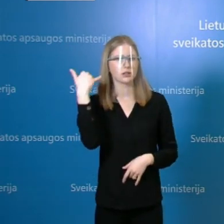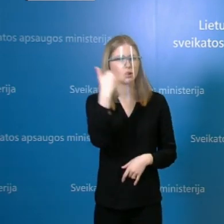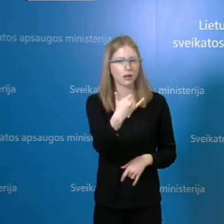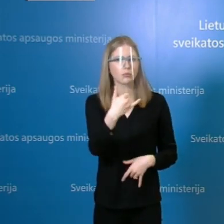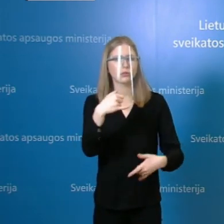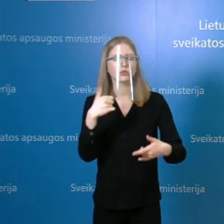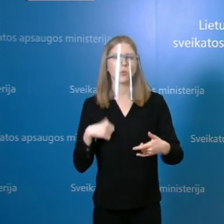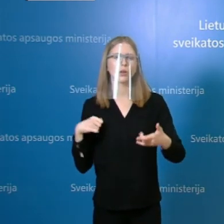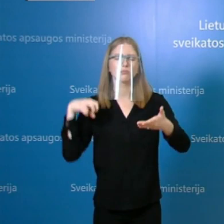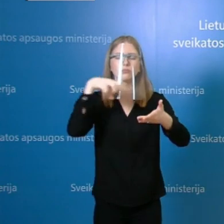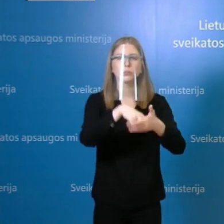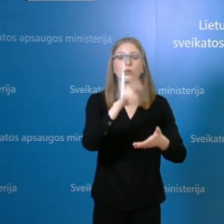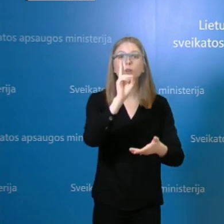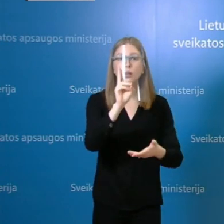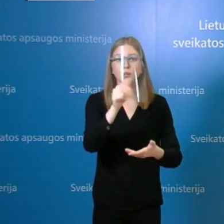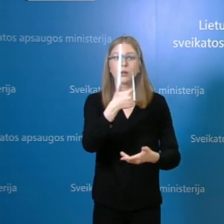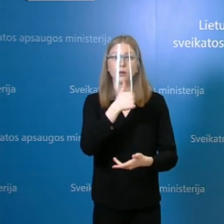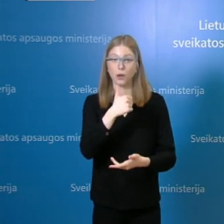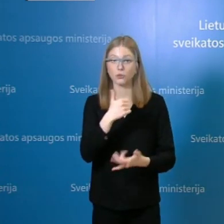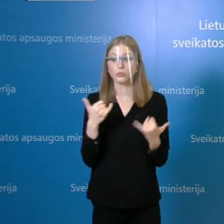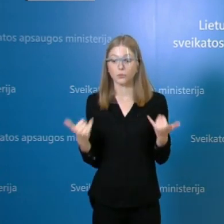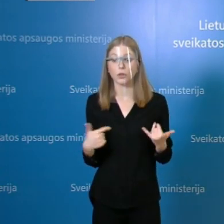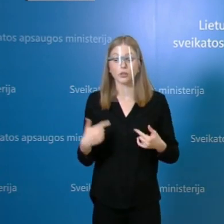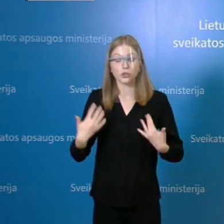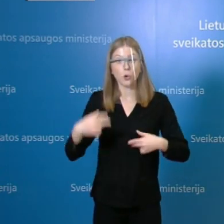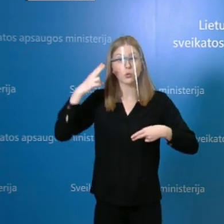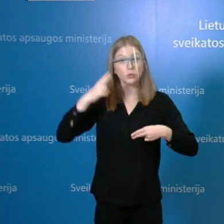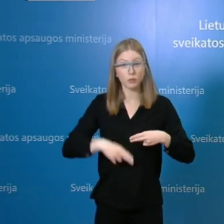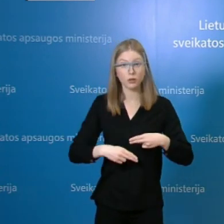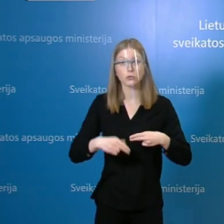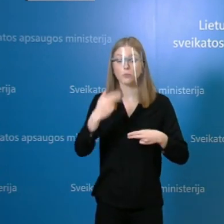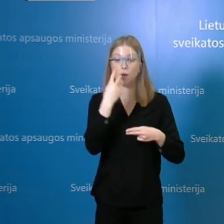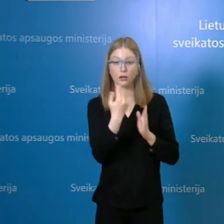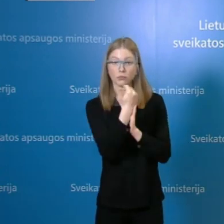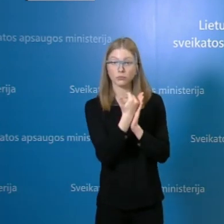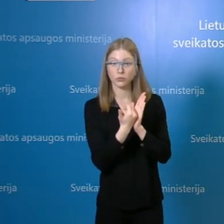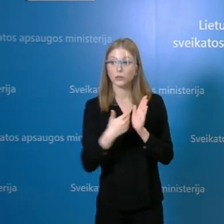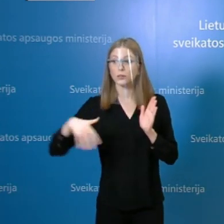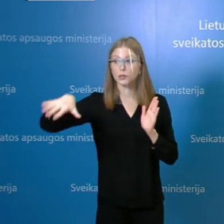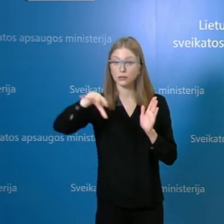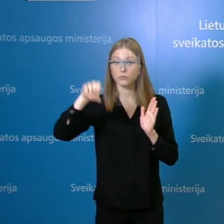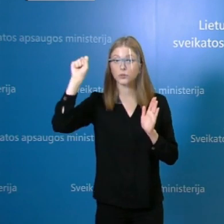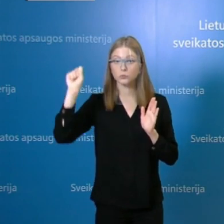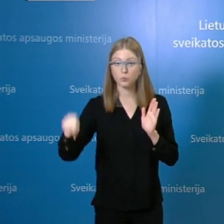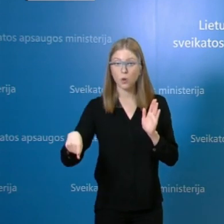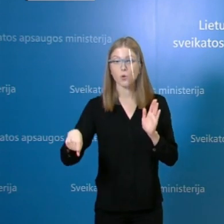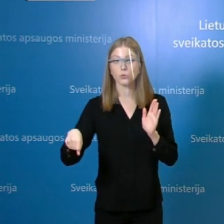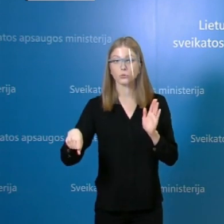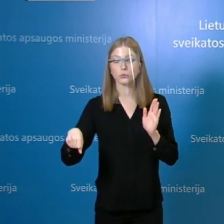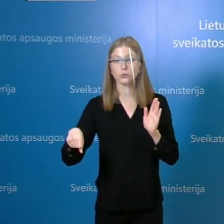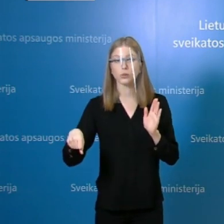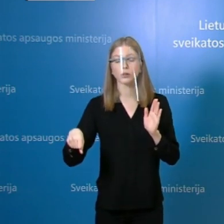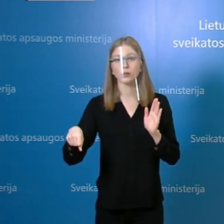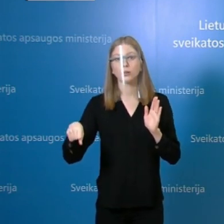kuriem galima pagal operacijų vadovo sprendimus registruotis ir tirtis, kurie yra įtraukti į tokių